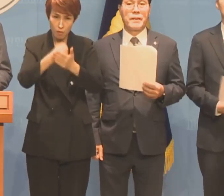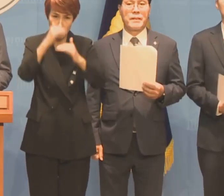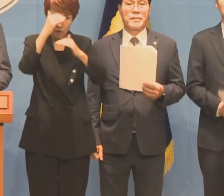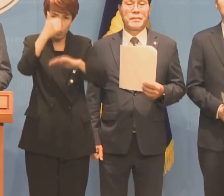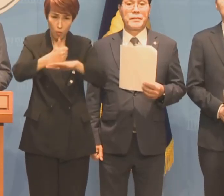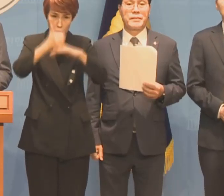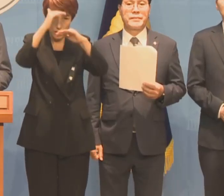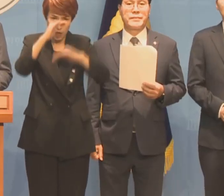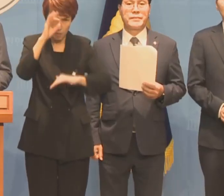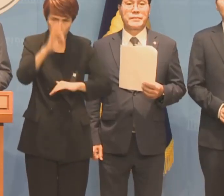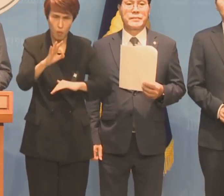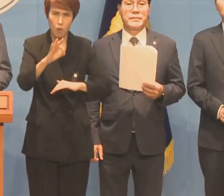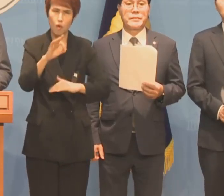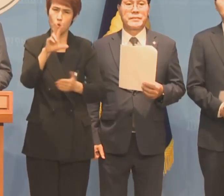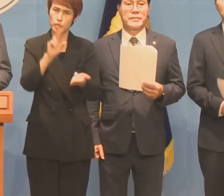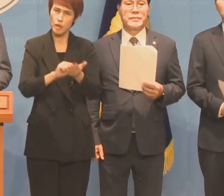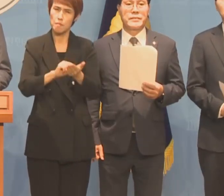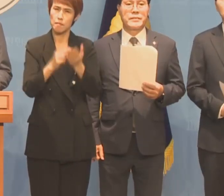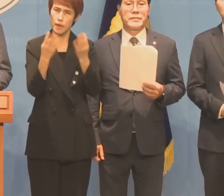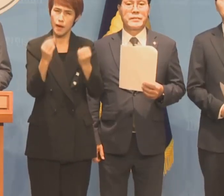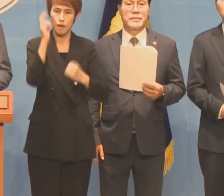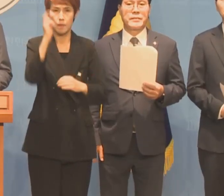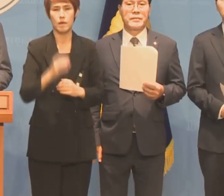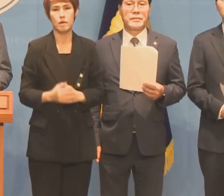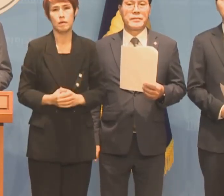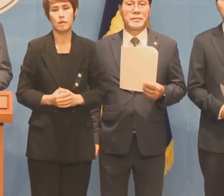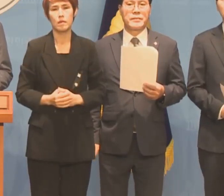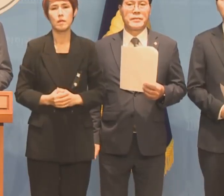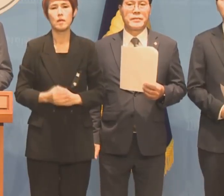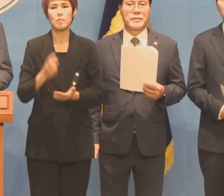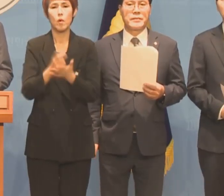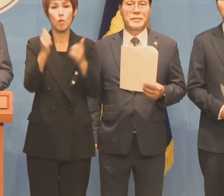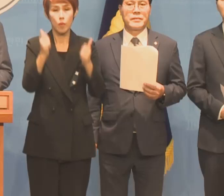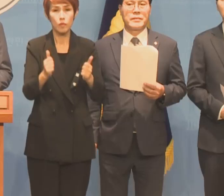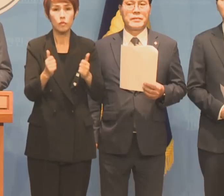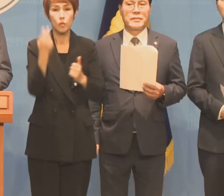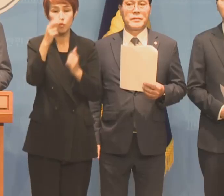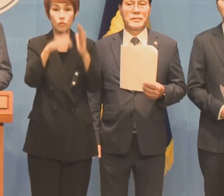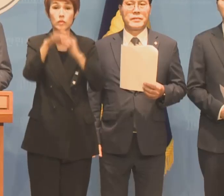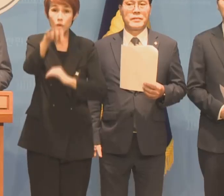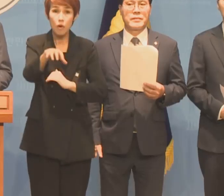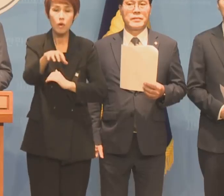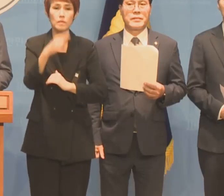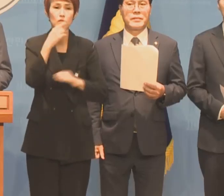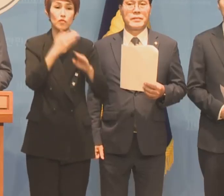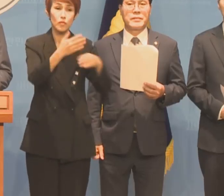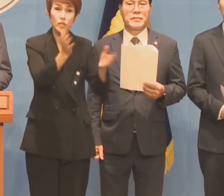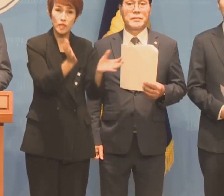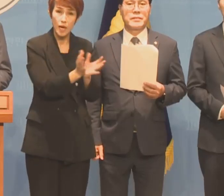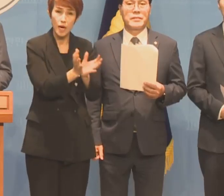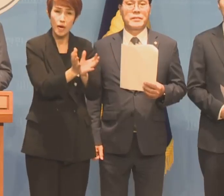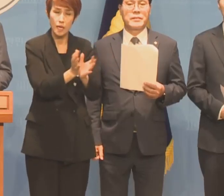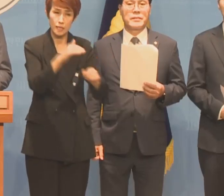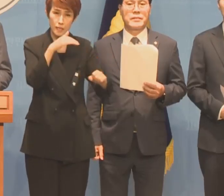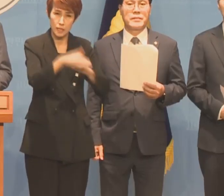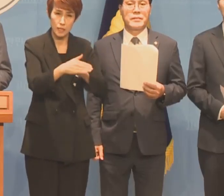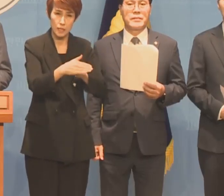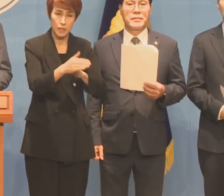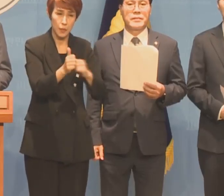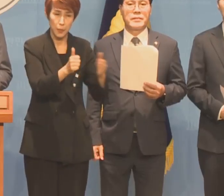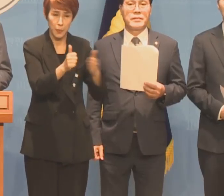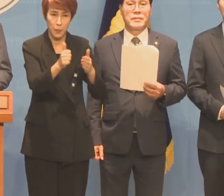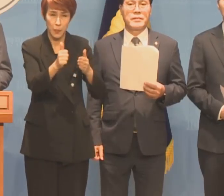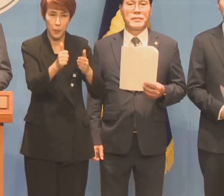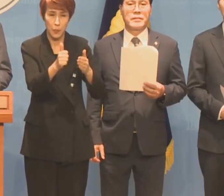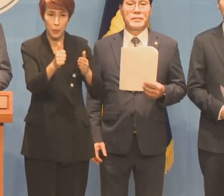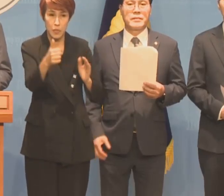것이 자명합니다. 법원과 공수처는 지금이라도 민주당의 무도한 인민재판식 여론몰이에 동조하는